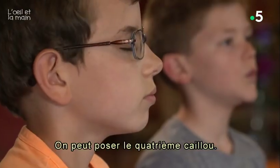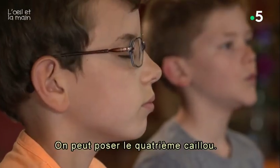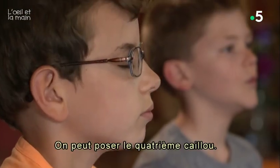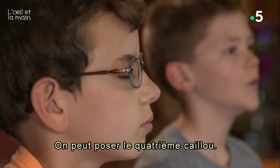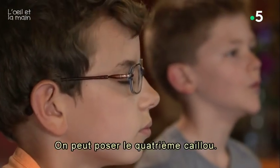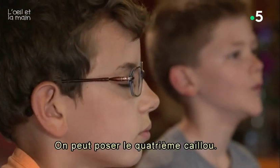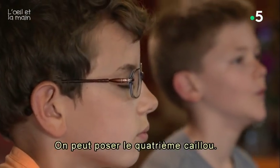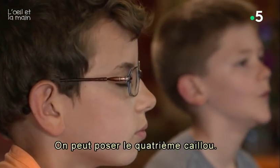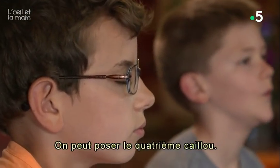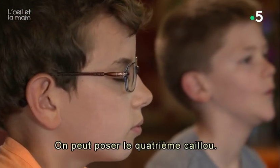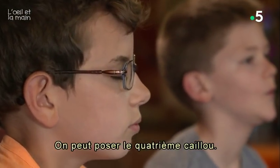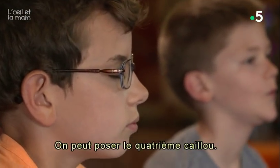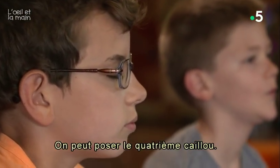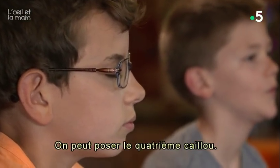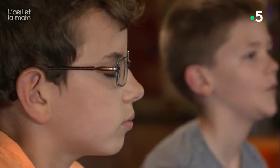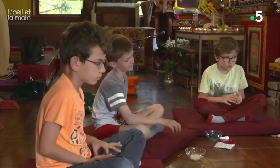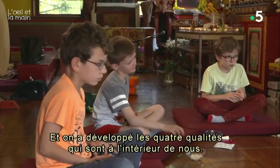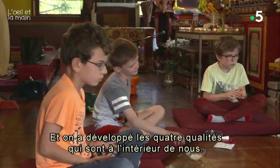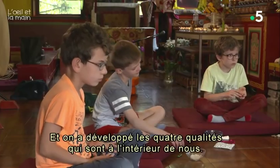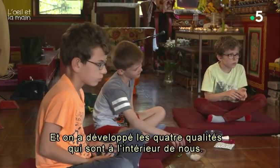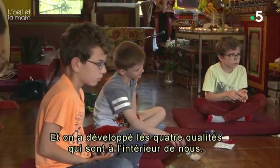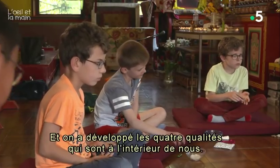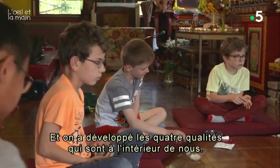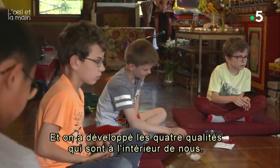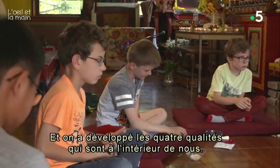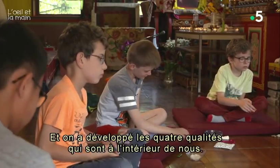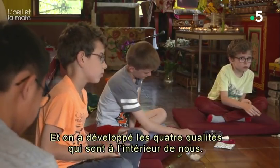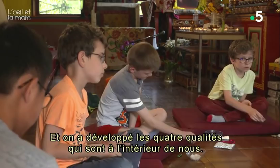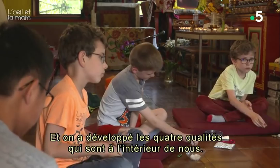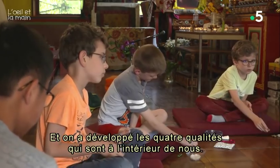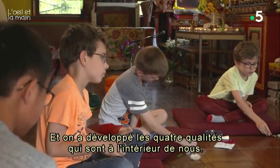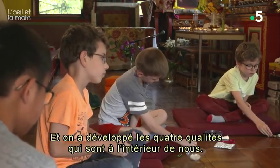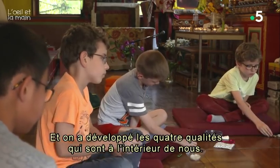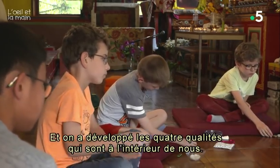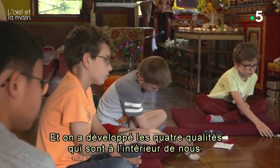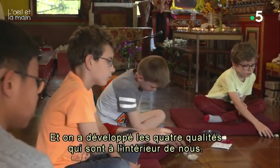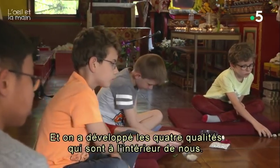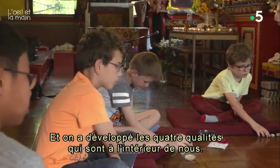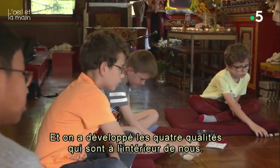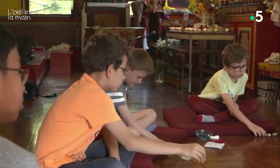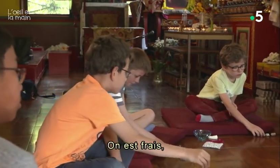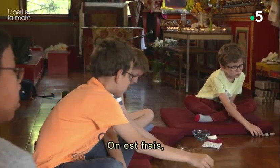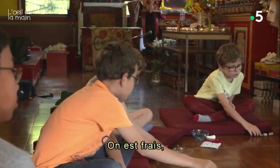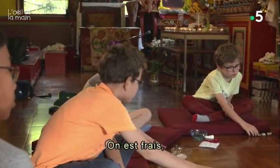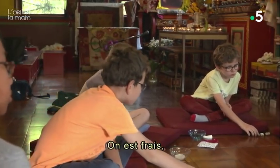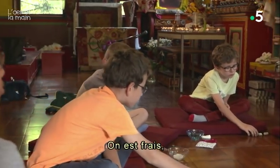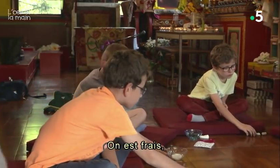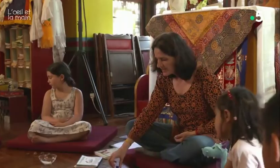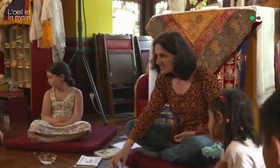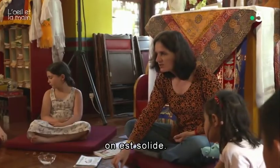On peut reposer le quatrième caillou. Et on a développé les quatre qualités qui sont à l'intérieur de nous. On est frais, on est